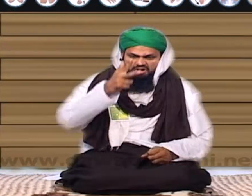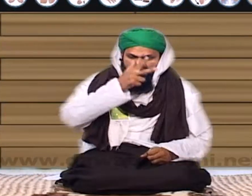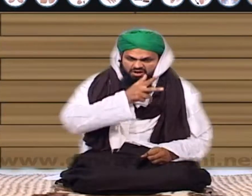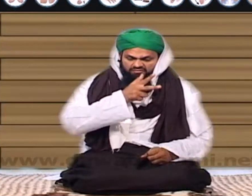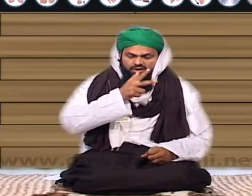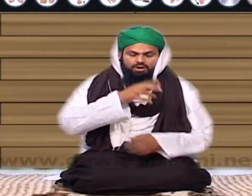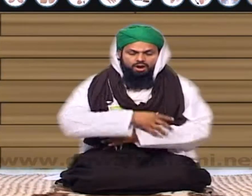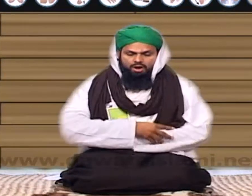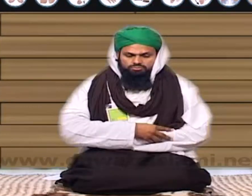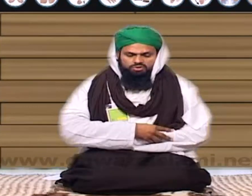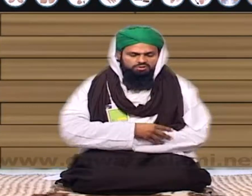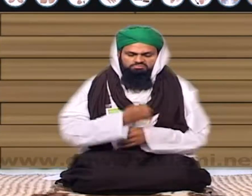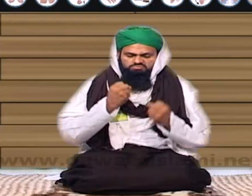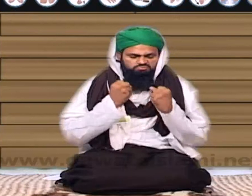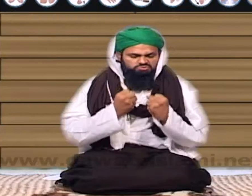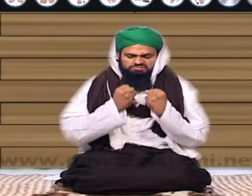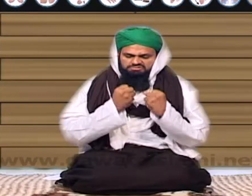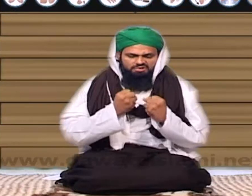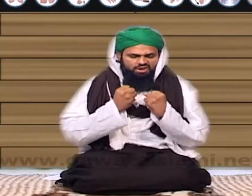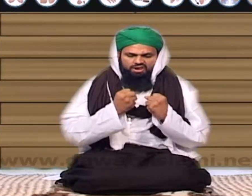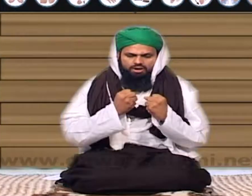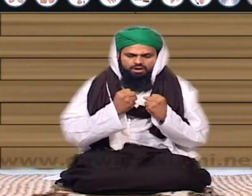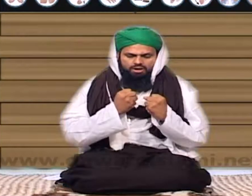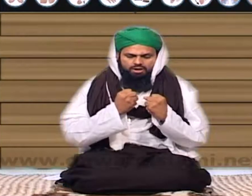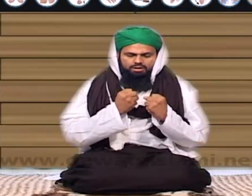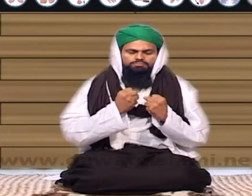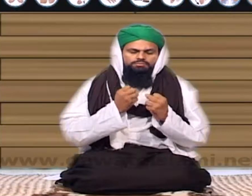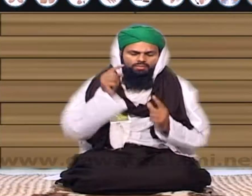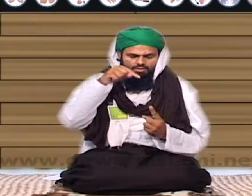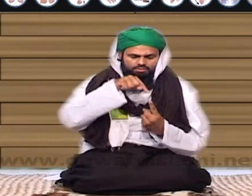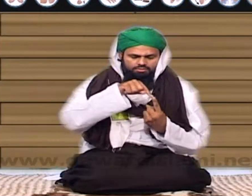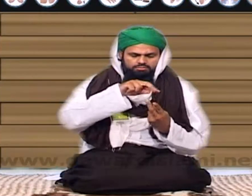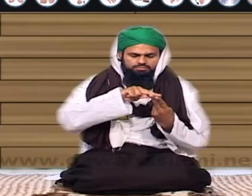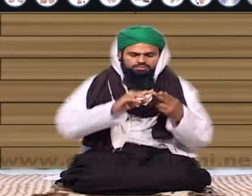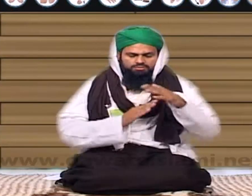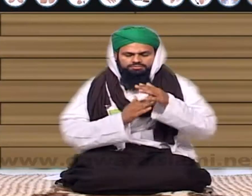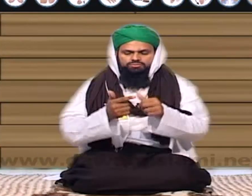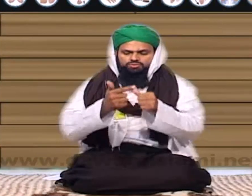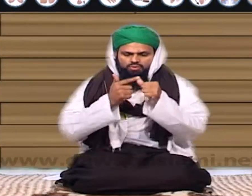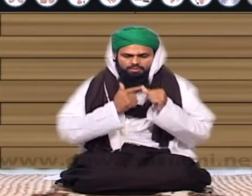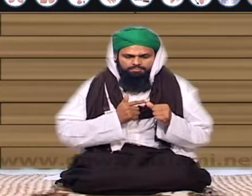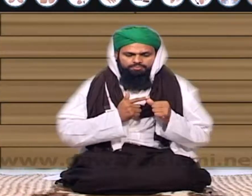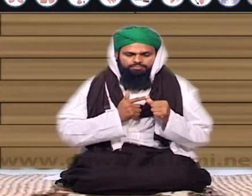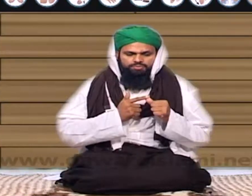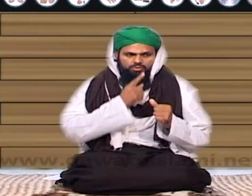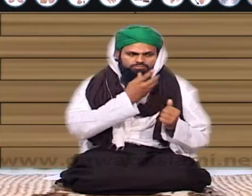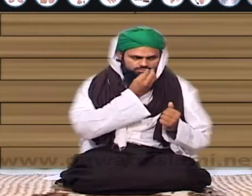بار قل اللہ، یہ تو ممکن ہی نہیں میرے لیے۔ تو پھر ابن حامد رحمت اللہ نے فرمایا کہ اچھا پھر جنتی بننا چاہتے تو یوں